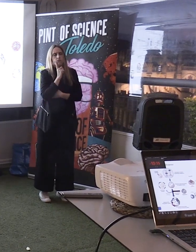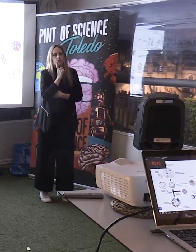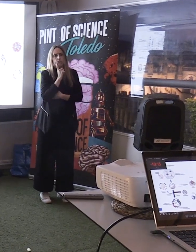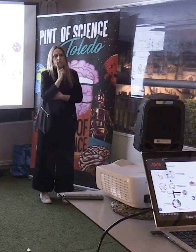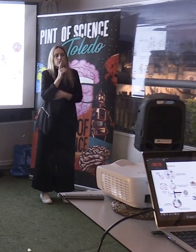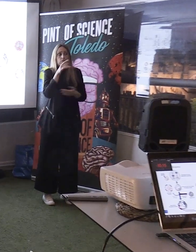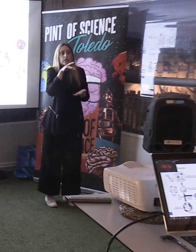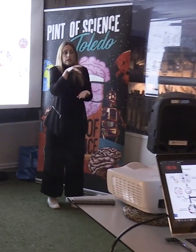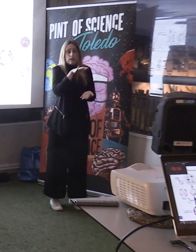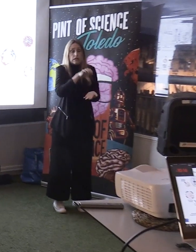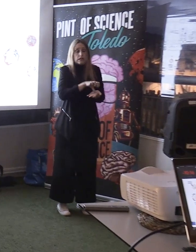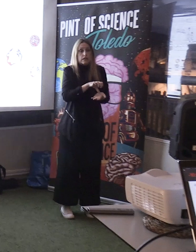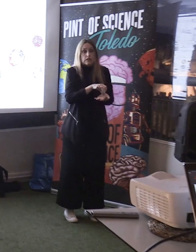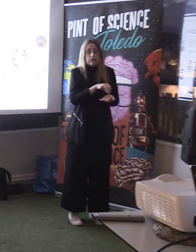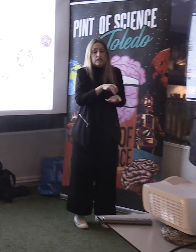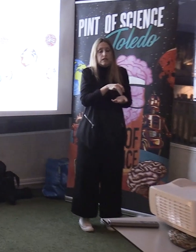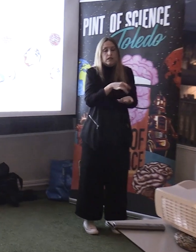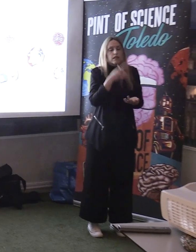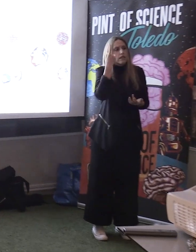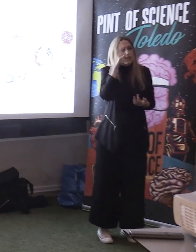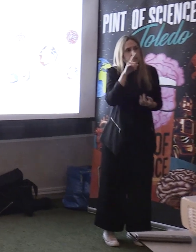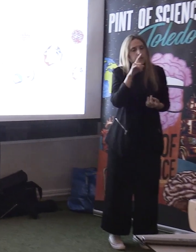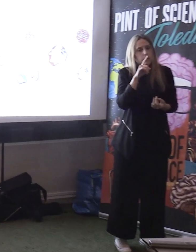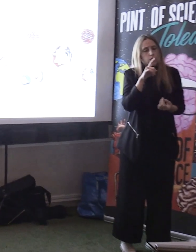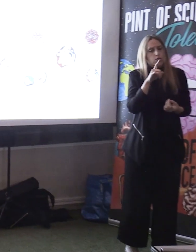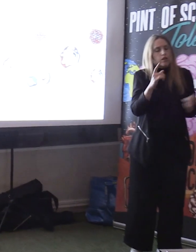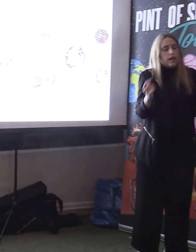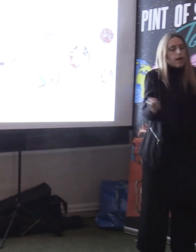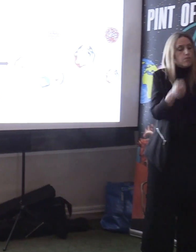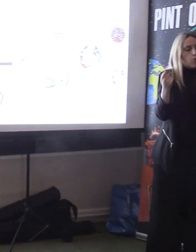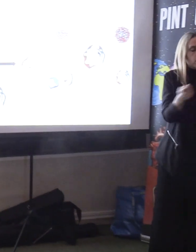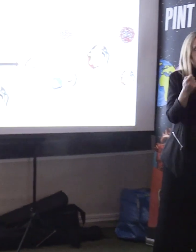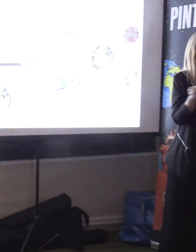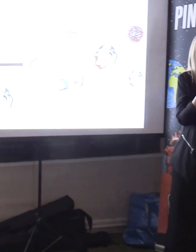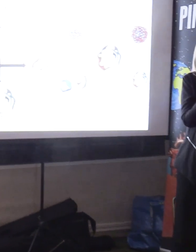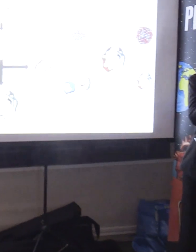Está pasando esto, ¿no? Y se sabe de la publicidad. Si tú